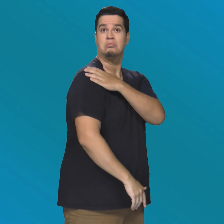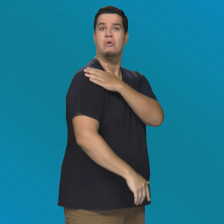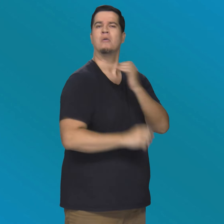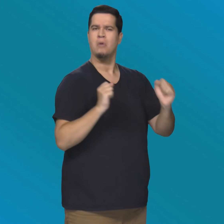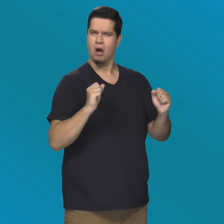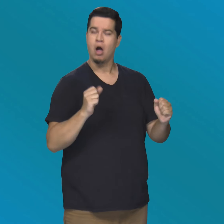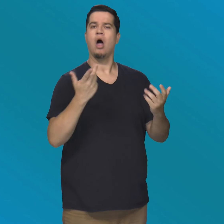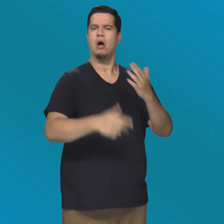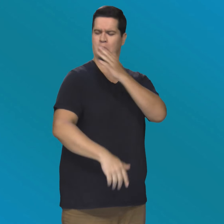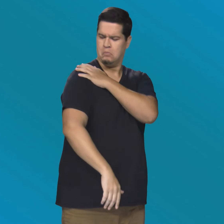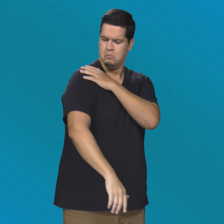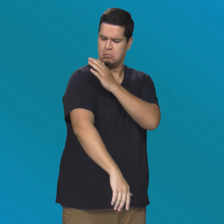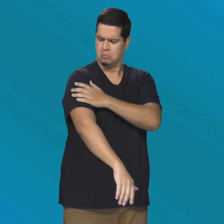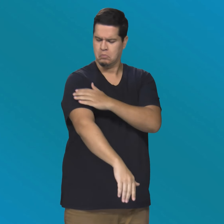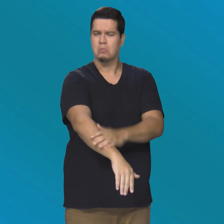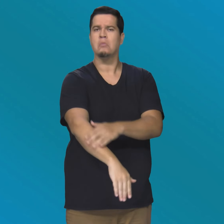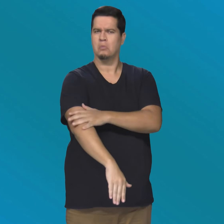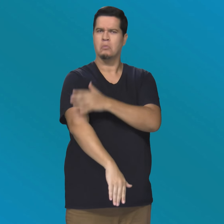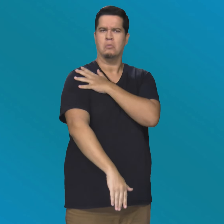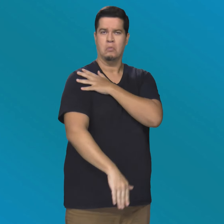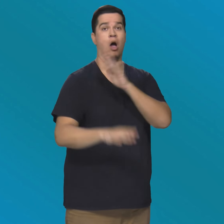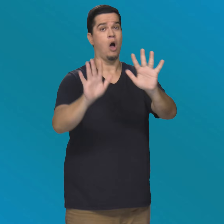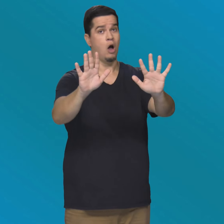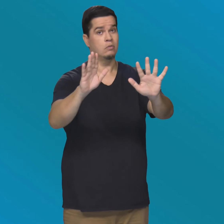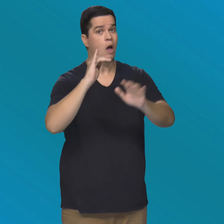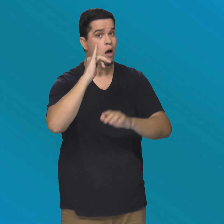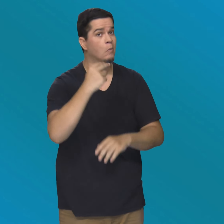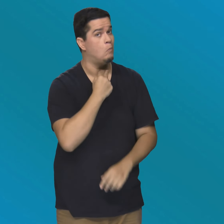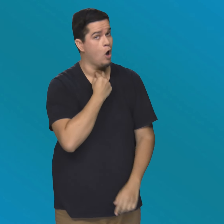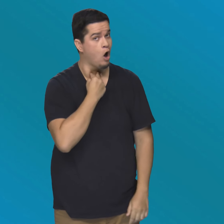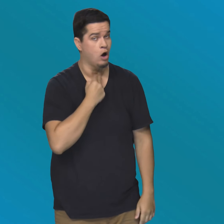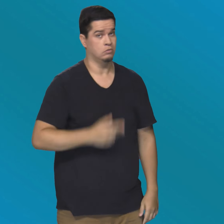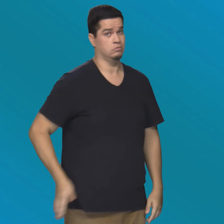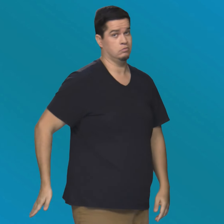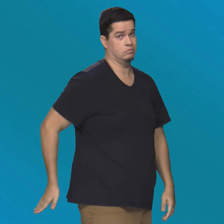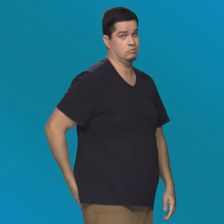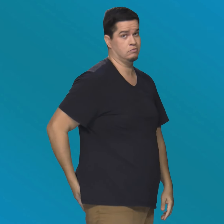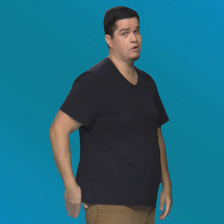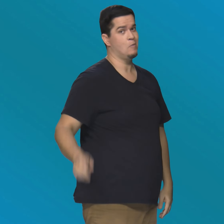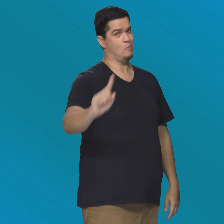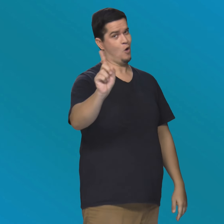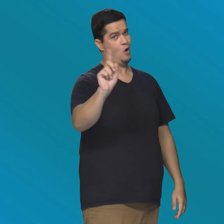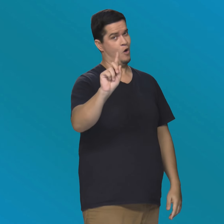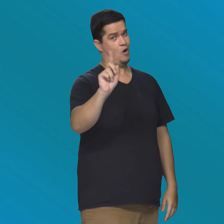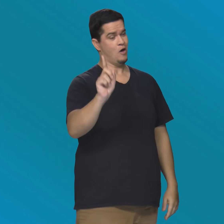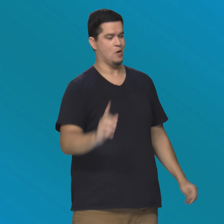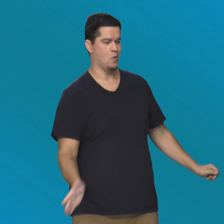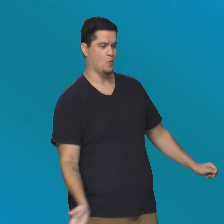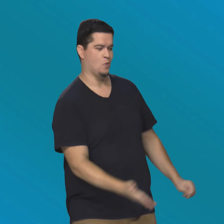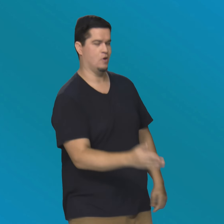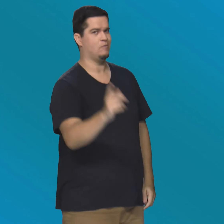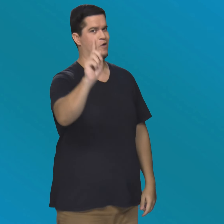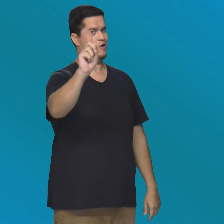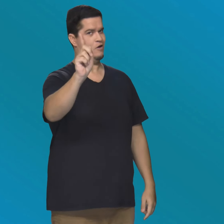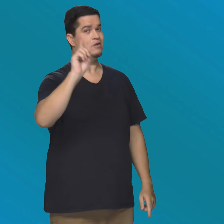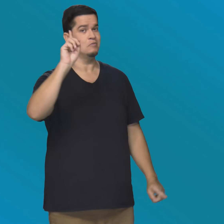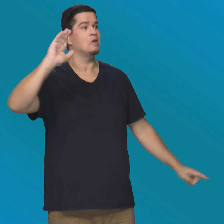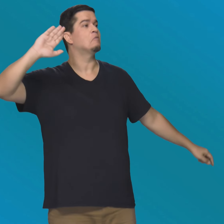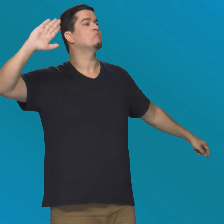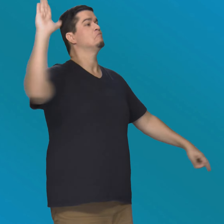no antebraço e mas por favor nada de tocar em outras partes n e nem no bumbum porque isso não é nem um pouco adequado né nem